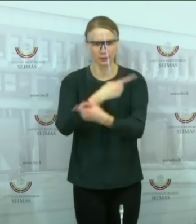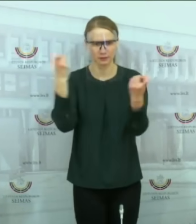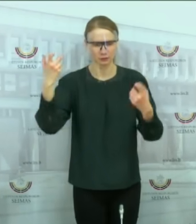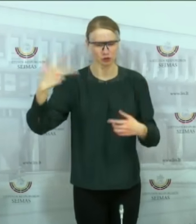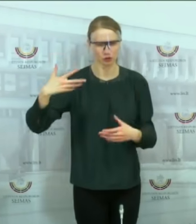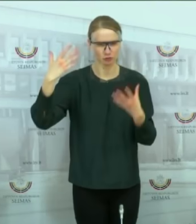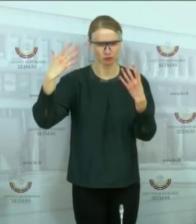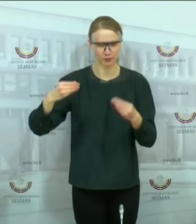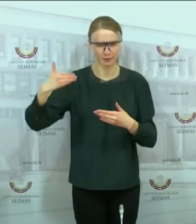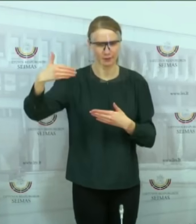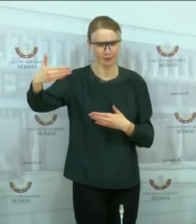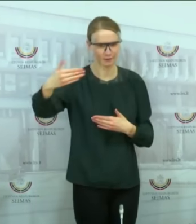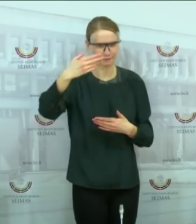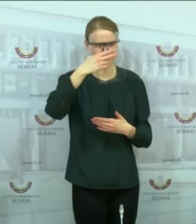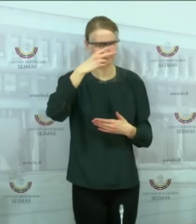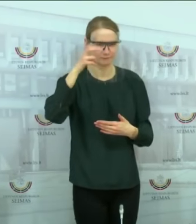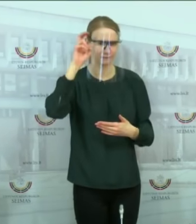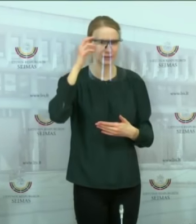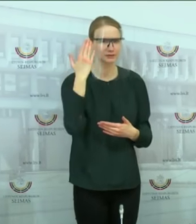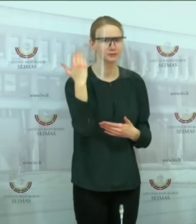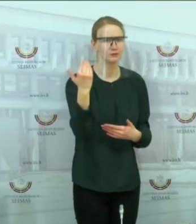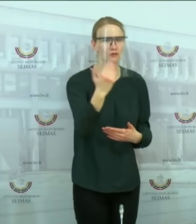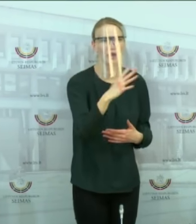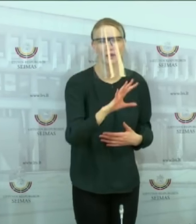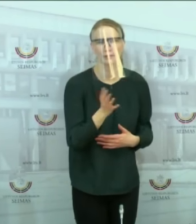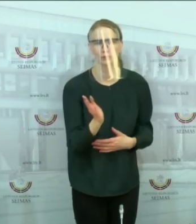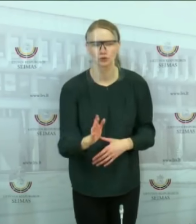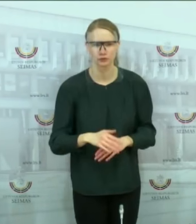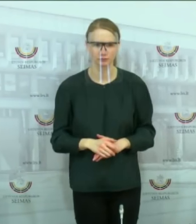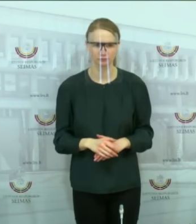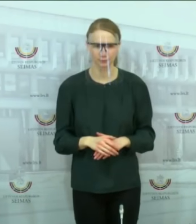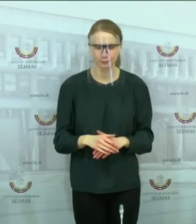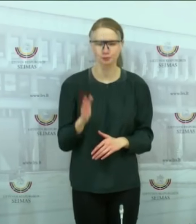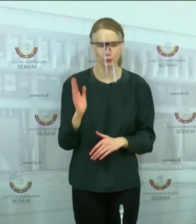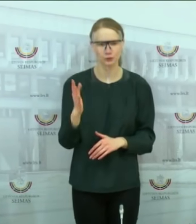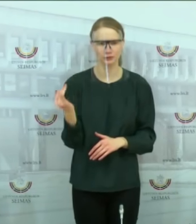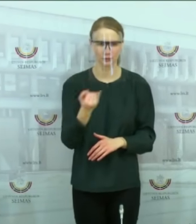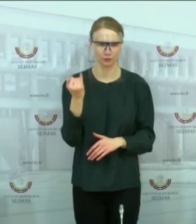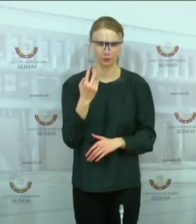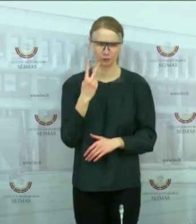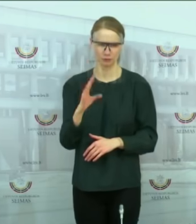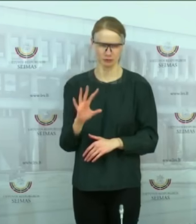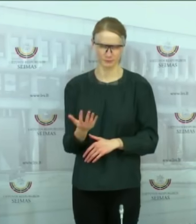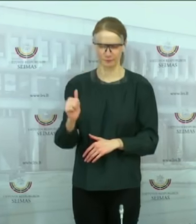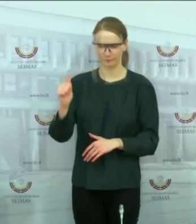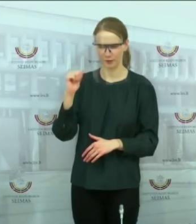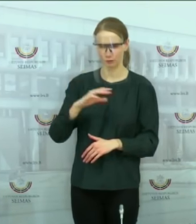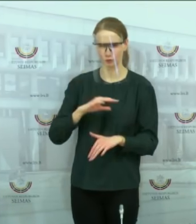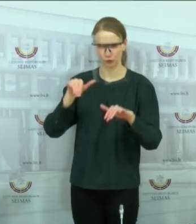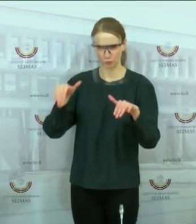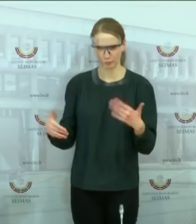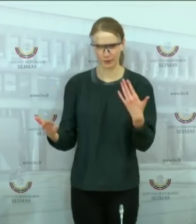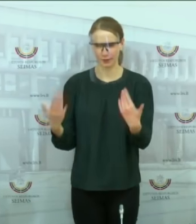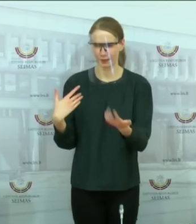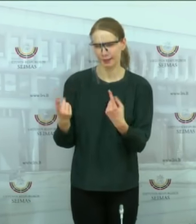dienų prognozės šalims, tai tiesiog bus įdomu pasižiūrėti. Vakar teko labai trumpai